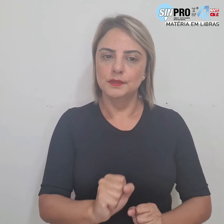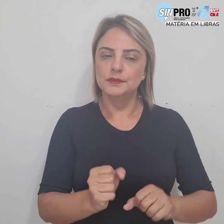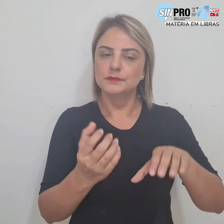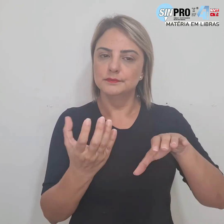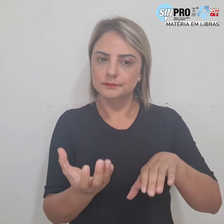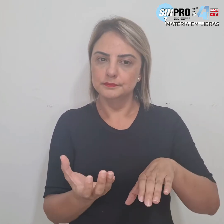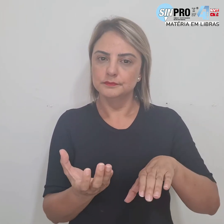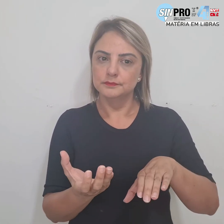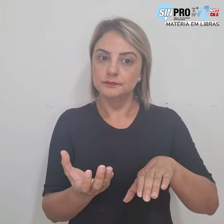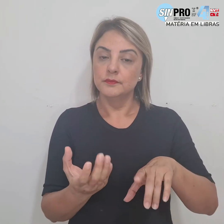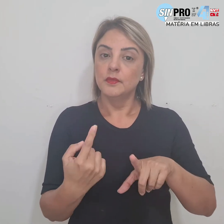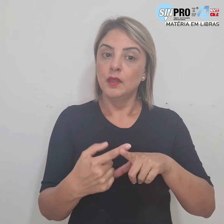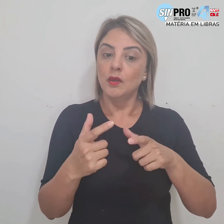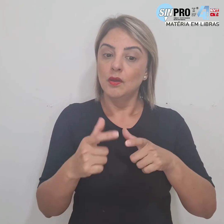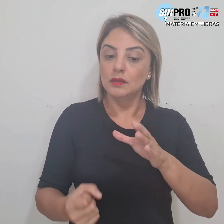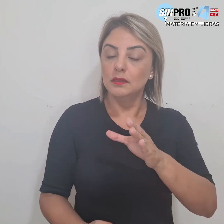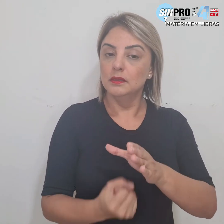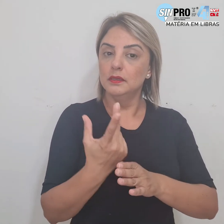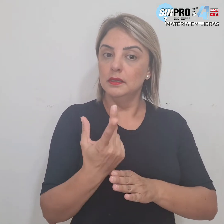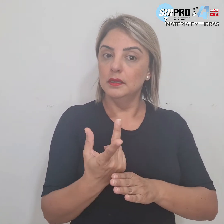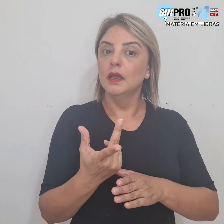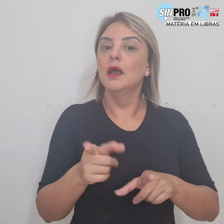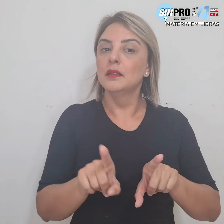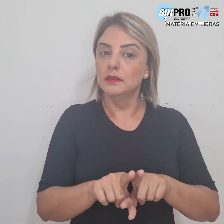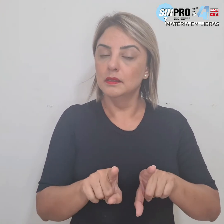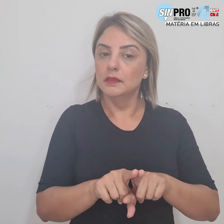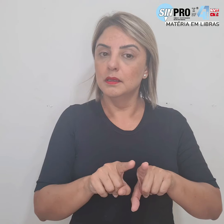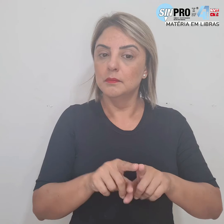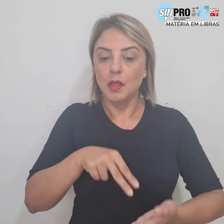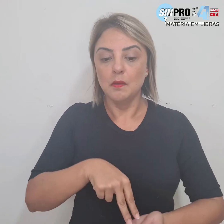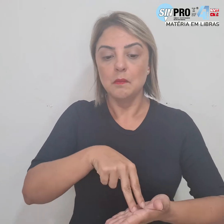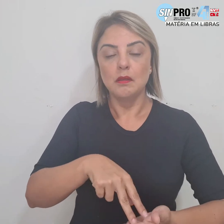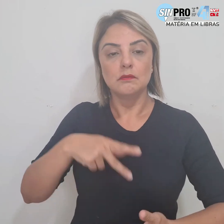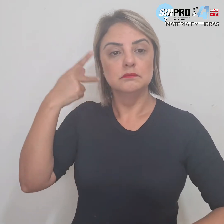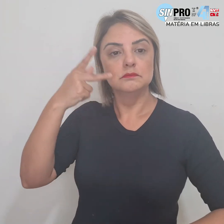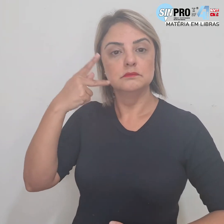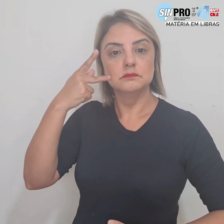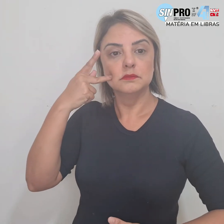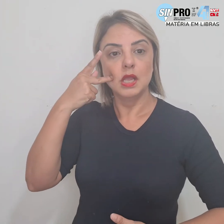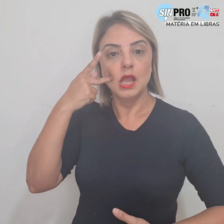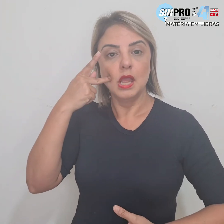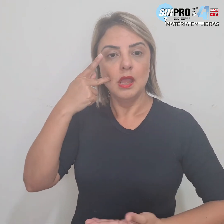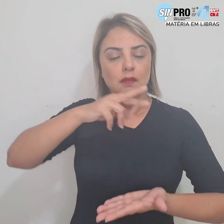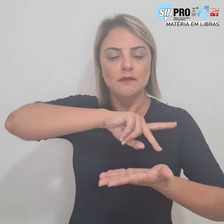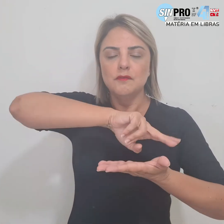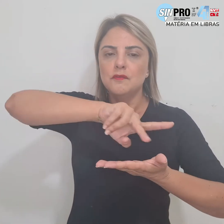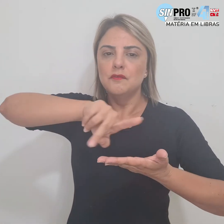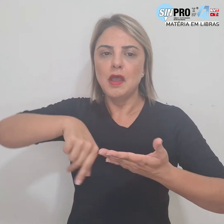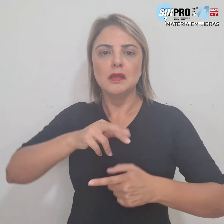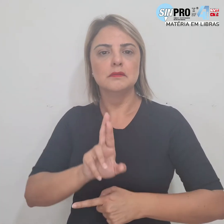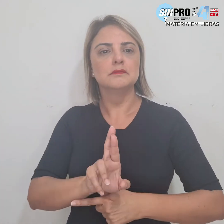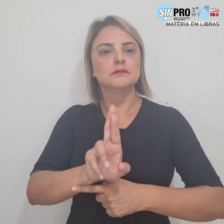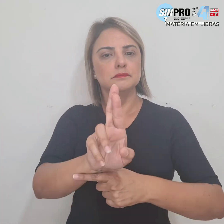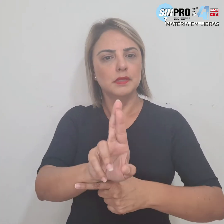aprovada no Congresso Nacional, onde foi criada inclusive uma frente parlamentar composta por diversos representantes